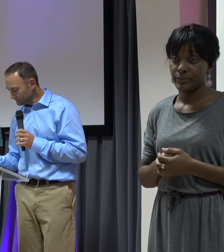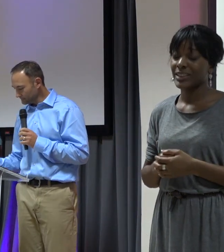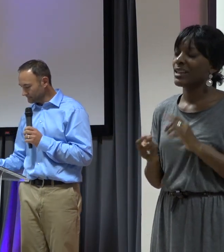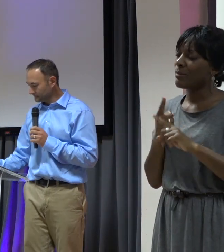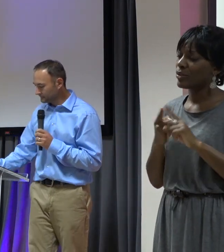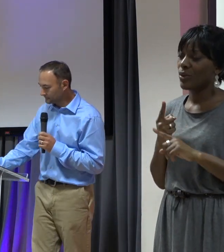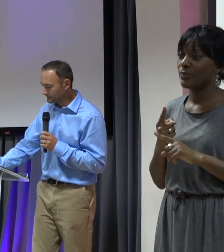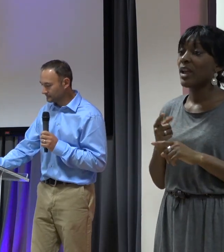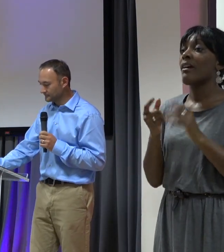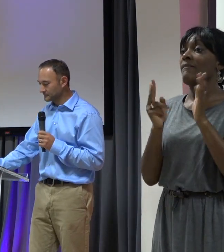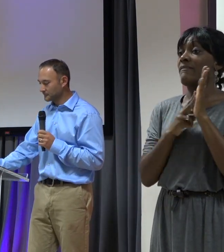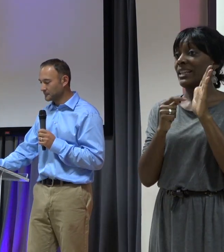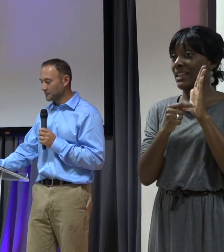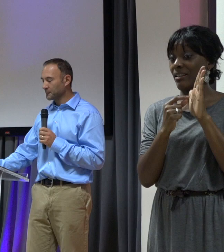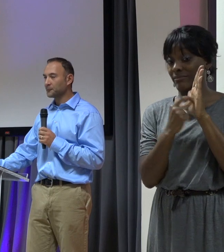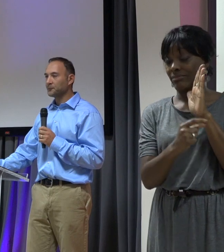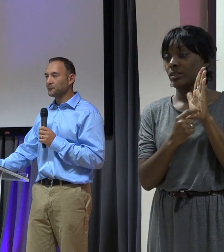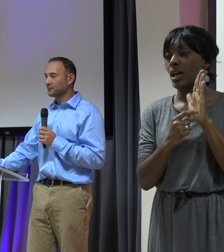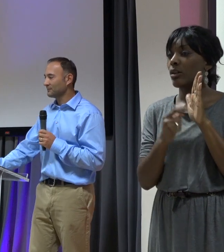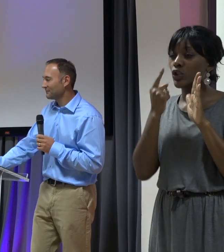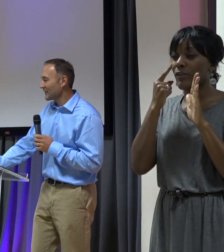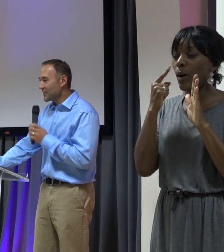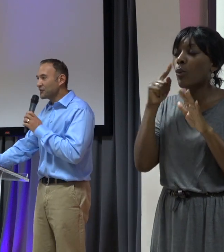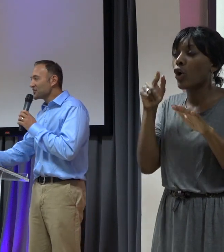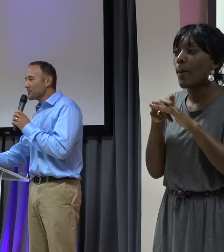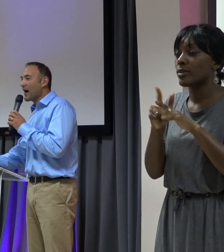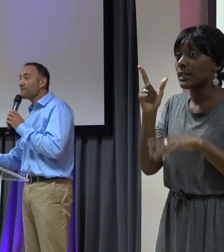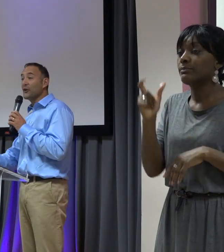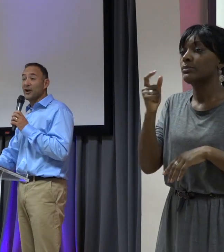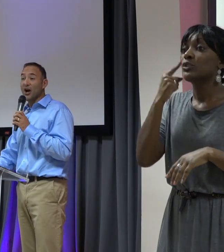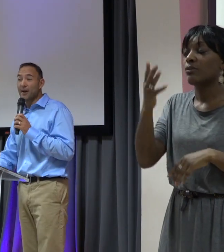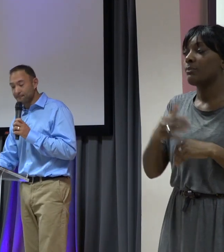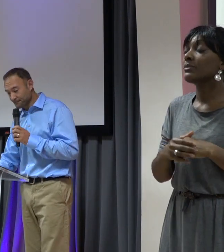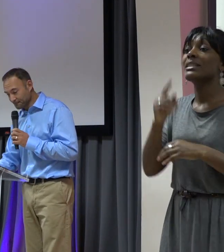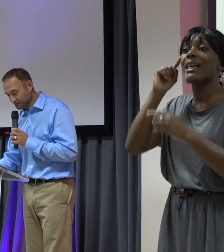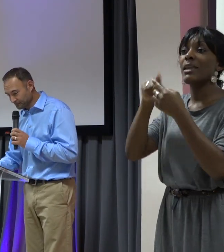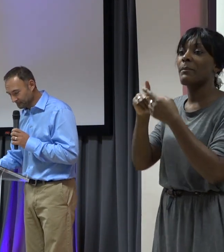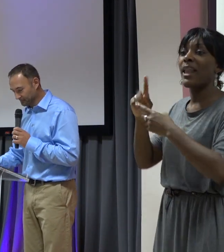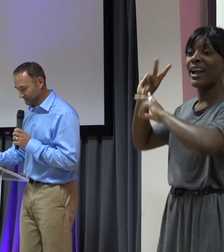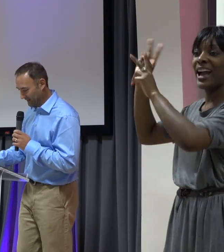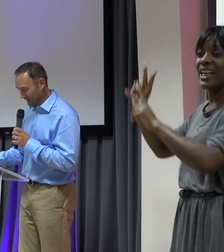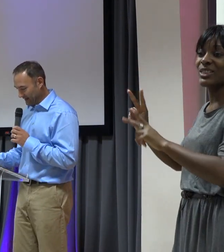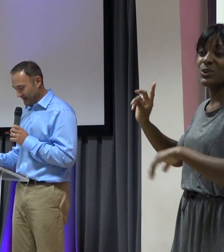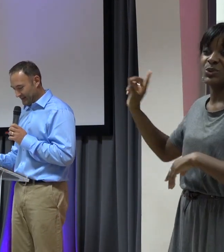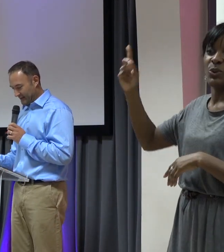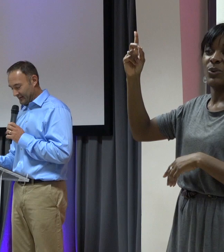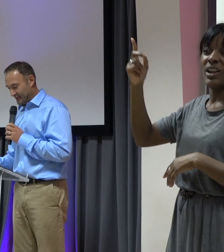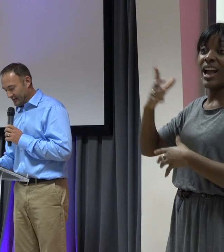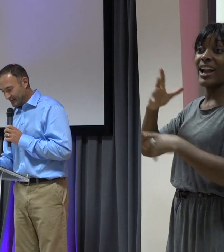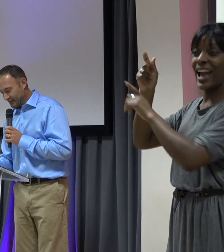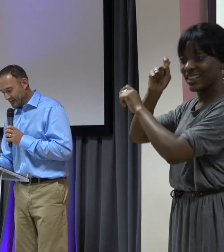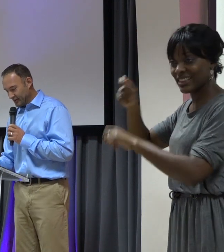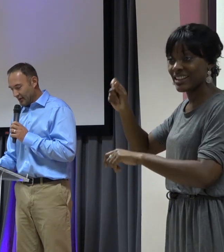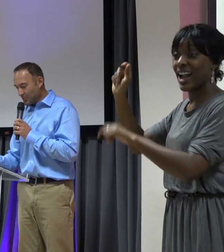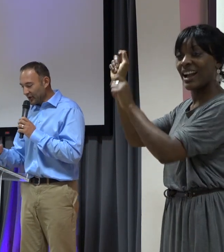à partir de ce verset va être quelque chose de bien pour démarrer. This verse is about fearing God. Donc ce verset, c'est à propos de la crainte